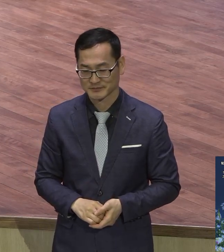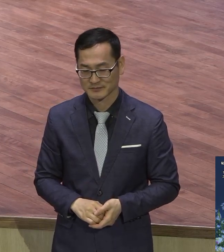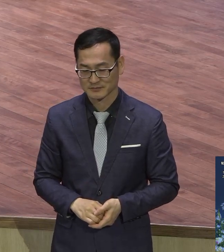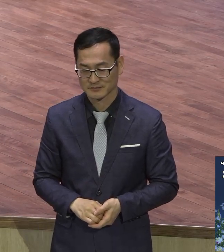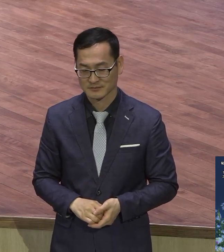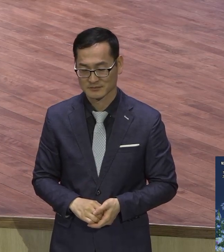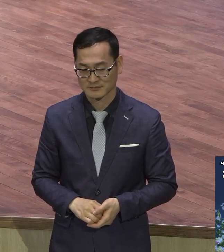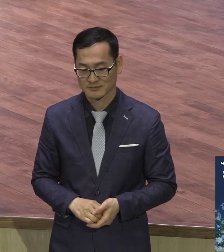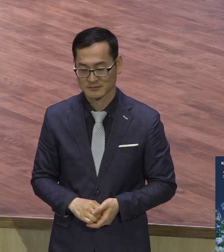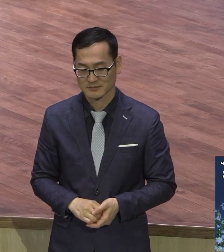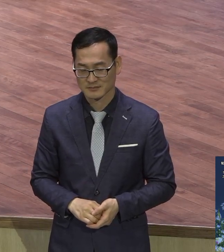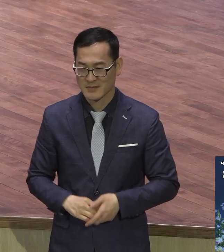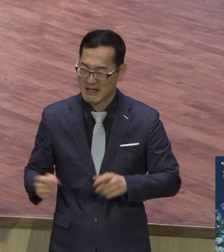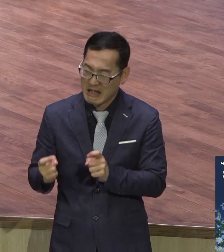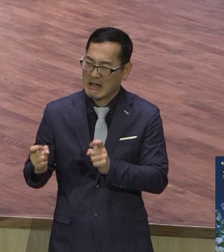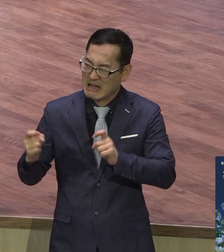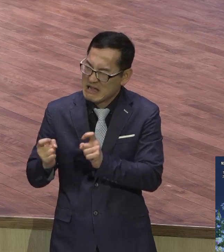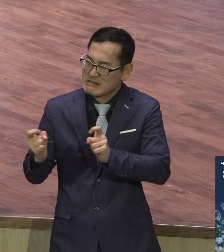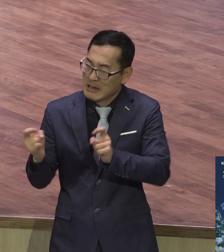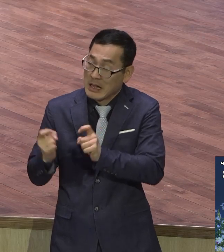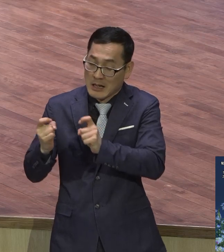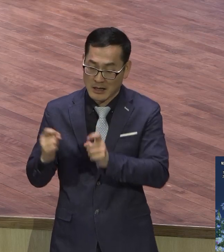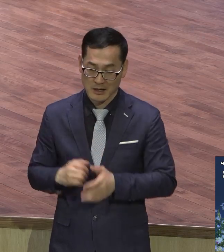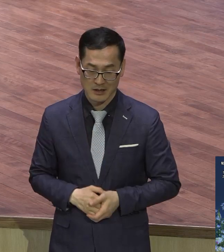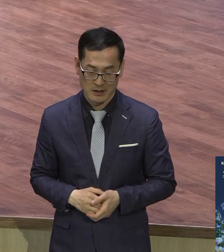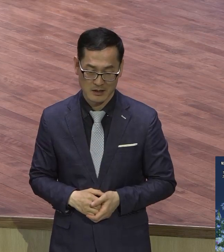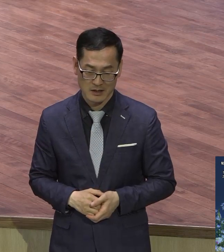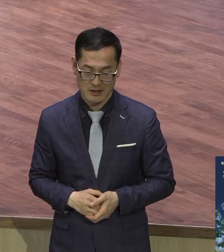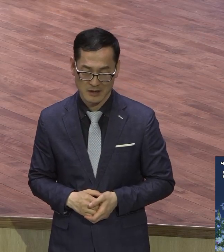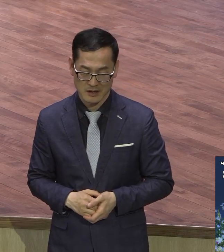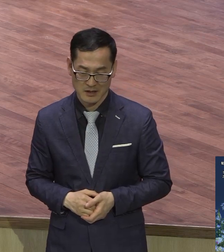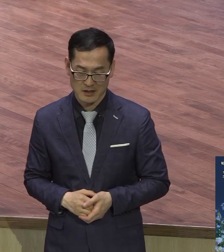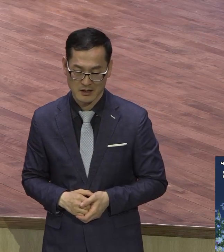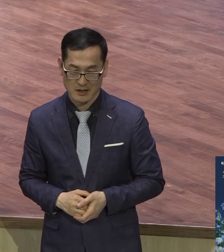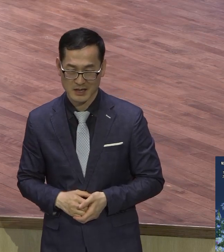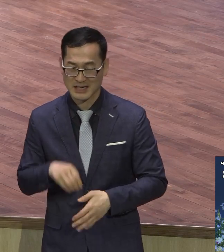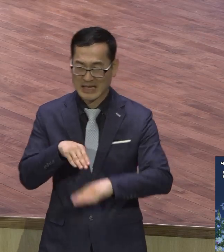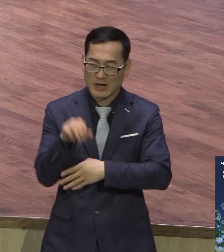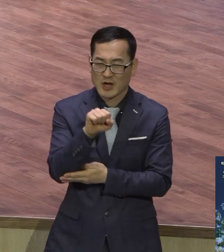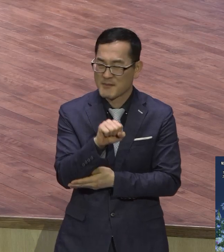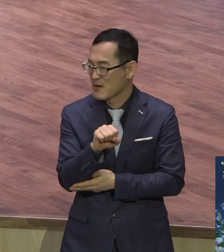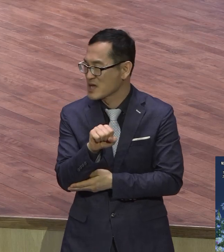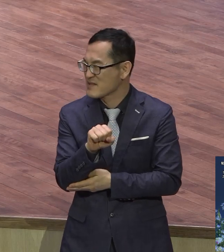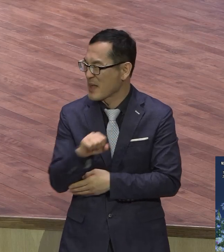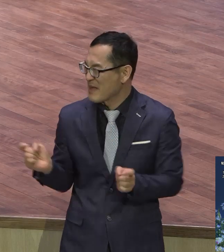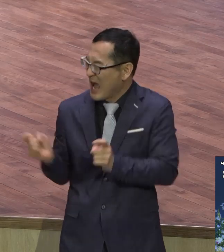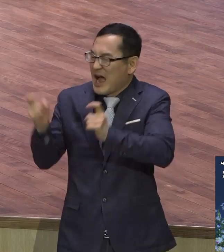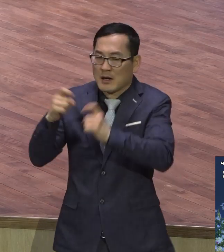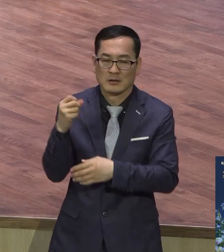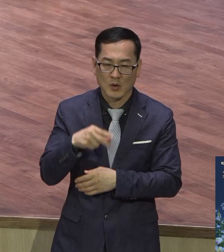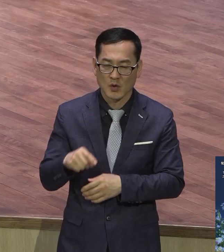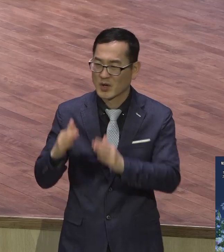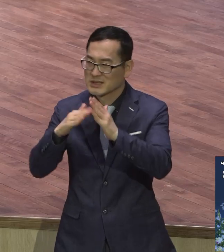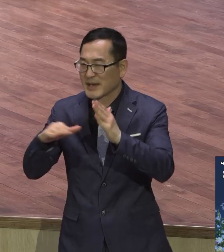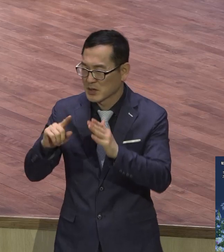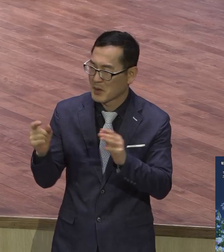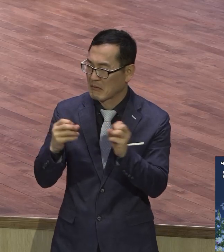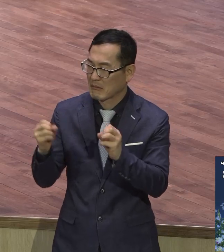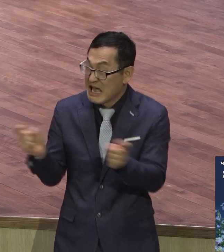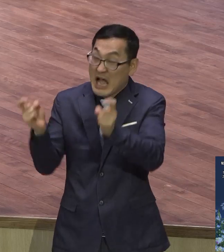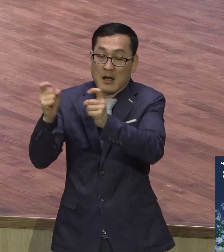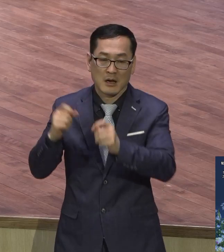싸움이 자주 있어요. 뭐 얼마나 아이들 차 태우고 가면서 싸우고 맞는 게 하나도 없어요. 저는 좀